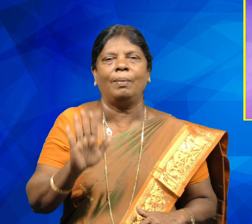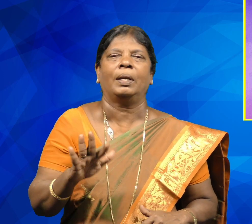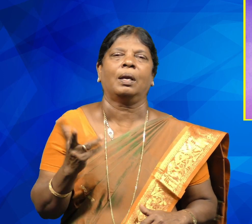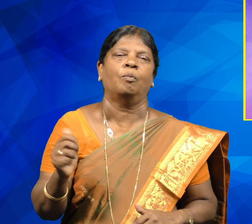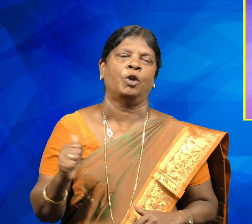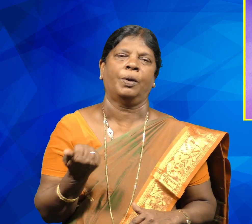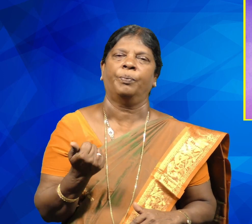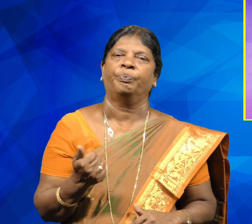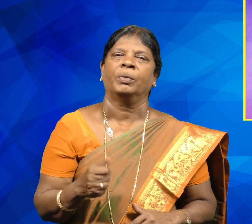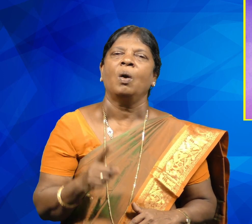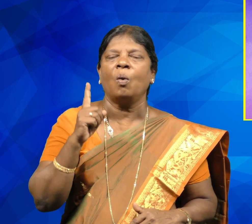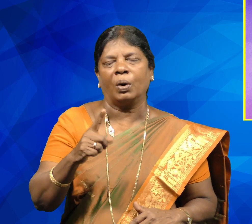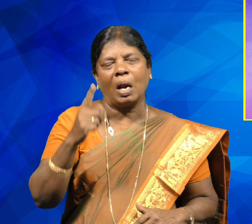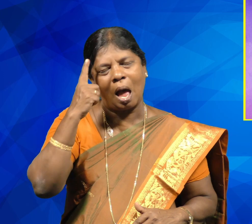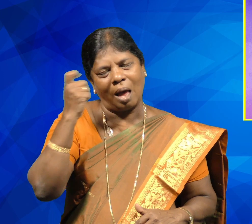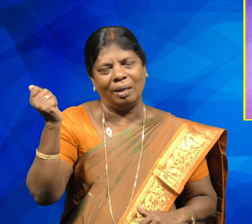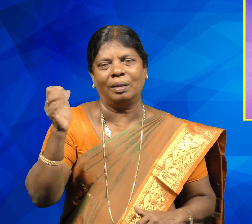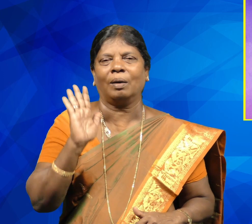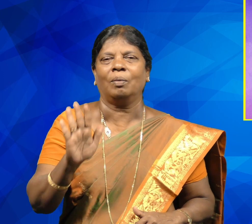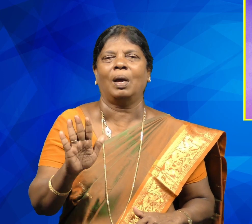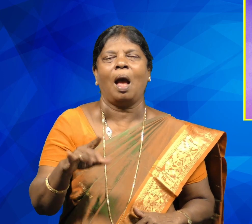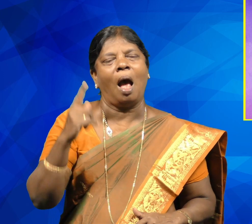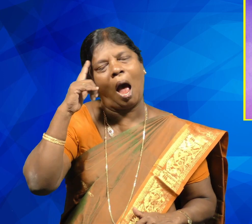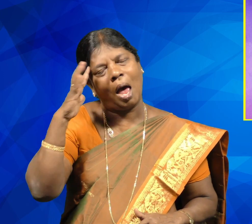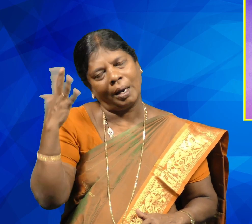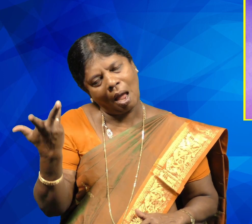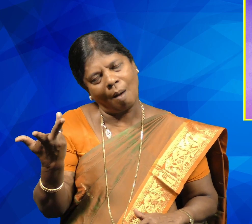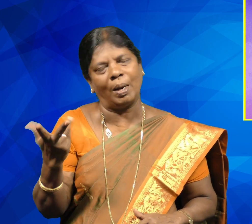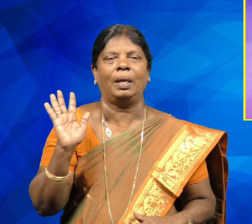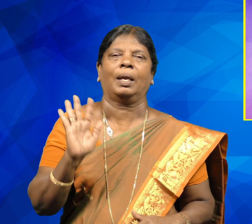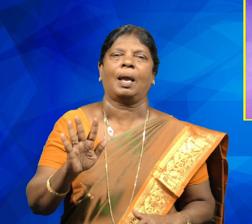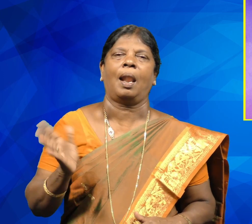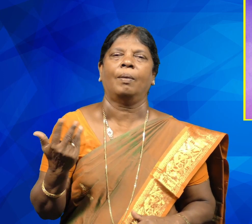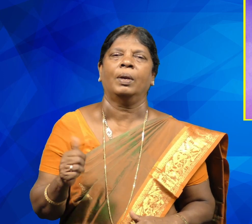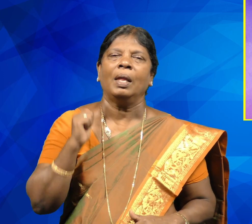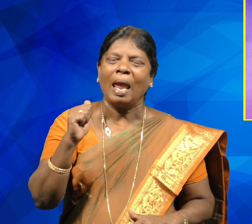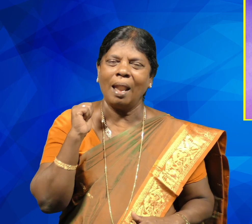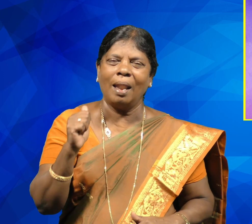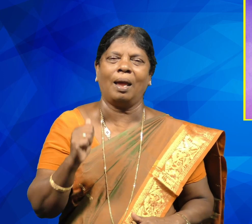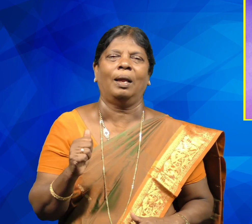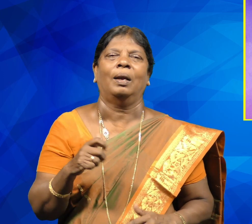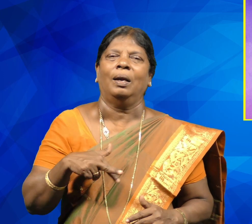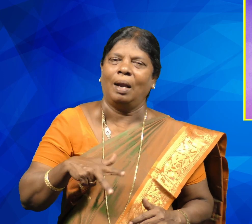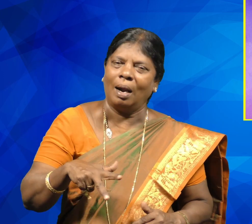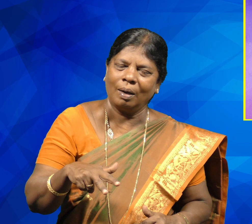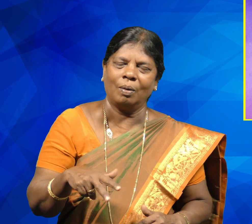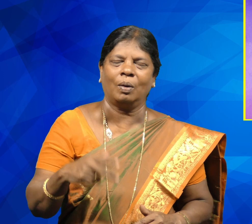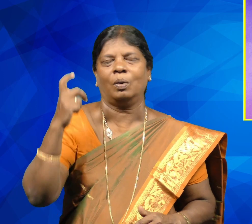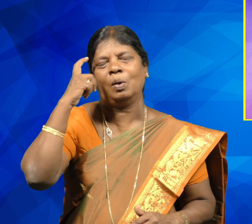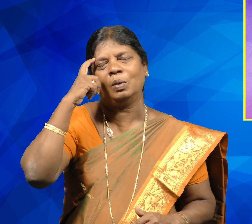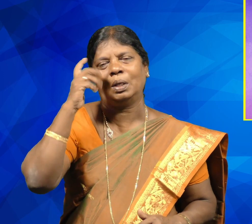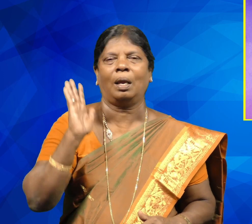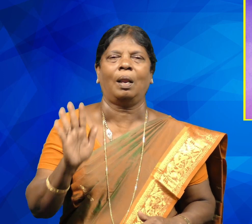சிந்தனை இல்லாமலும் இருக்கக்கூடும், ஒருவேளை நீங்கள் அறிந்திருக்கக்கூடும், இல்லை அறியாமலும் இருக்கக்கூடும். என்ன நடக்கும்